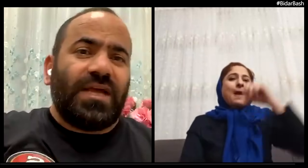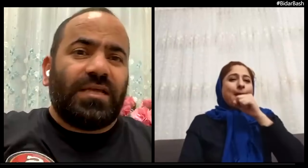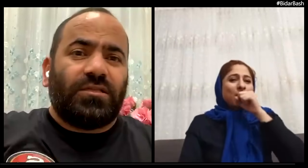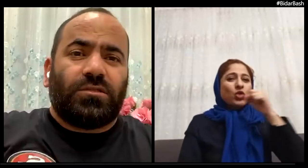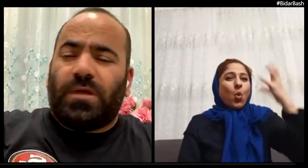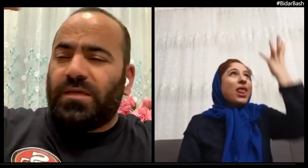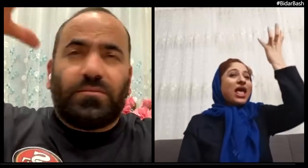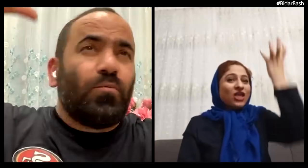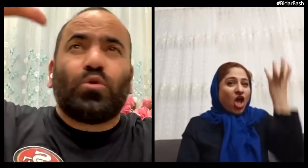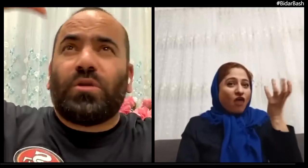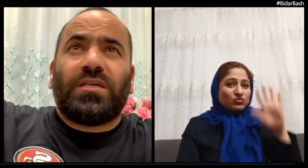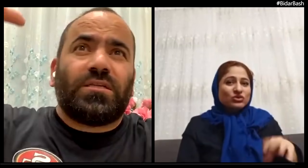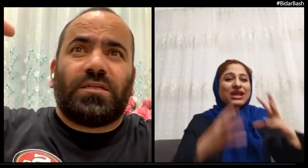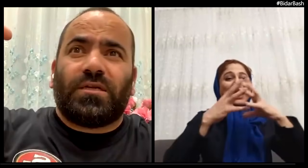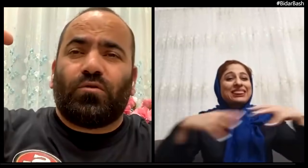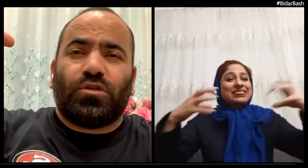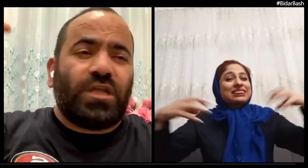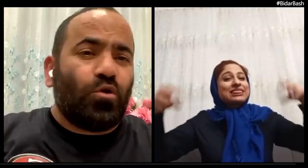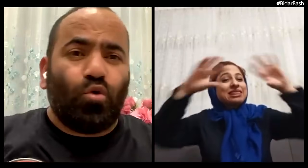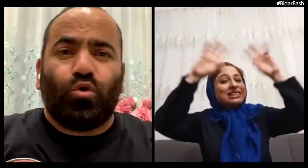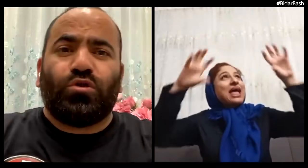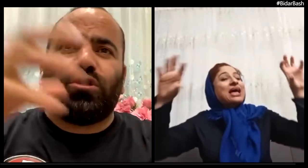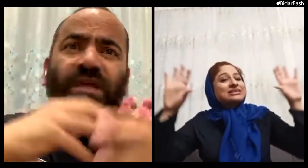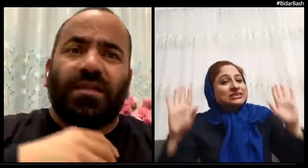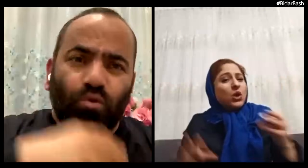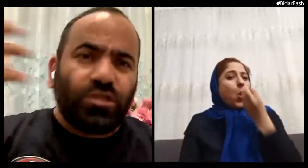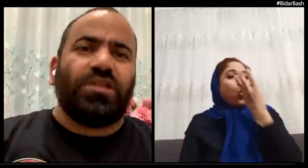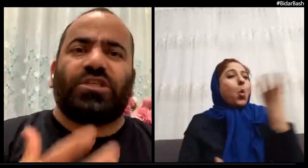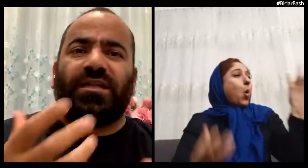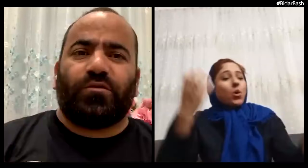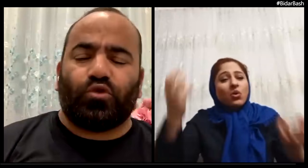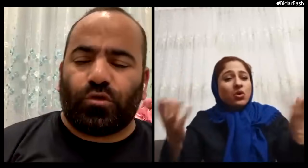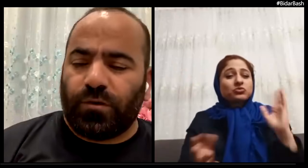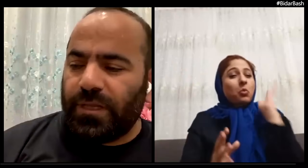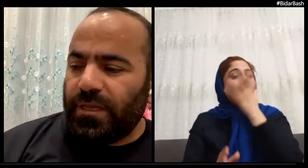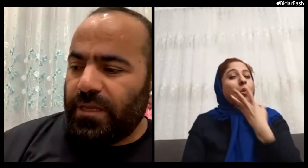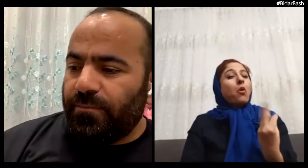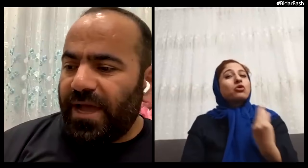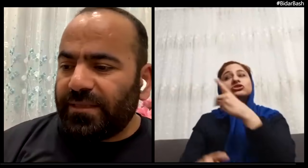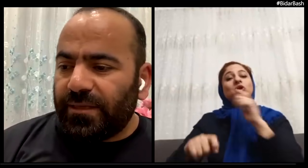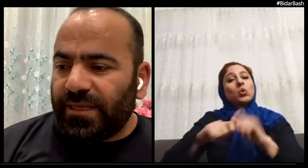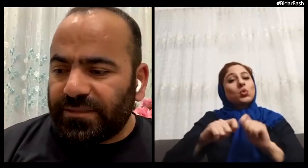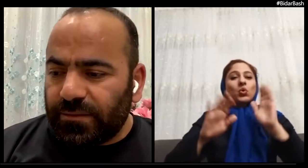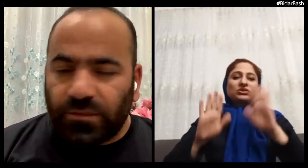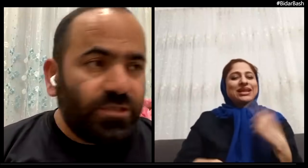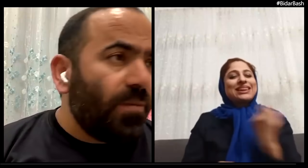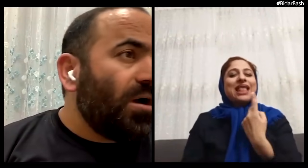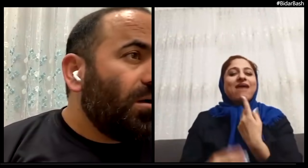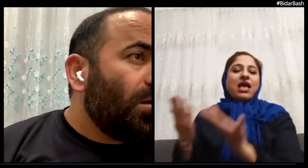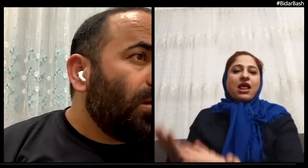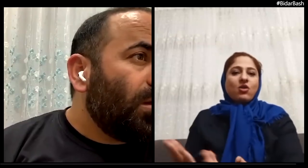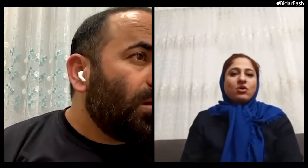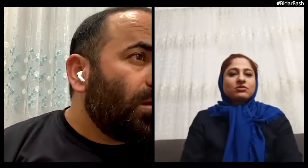آماده کردن، چون بادکنک گذاشتن، گل گذاشتن، خوشگلش کردن اونجا رو. بعد چی